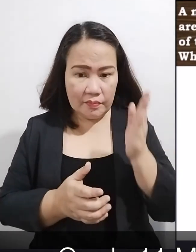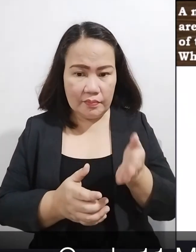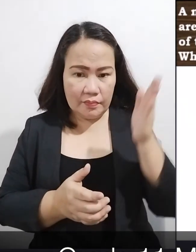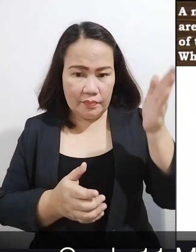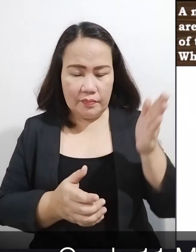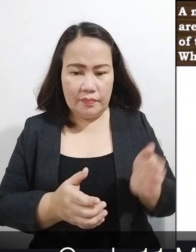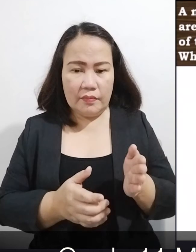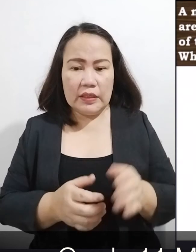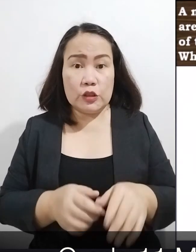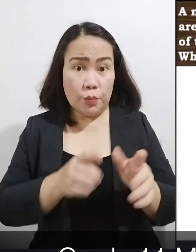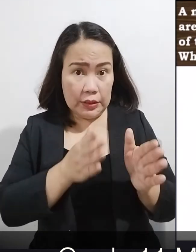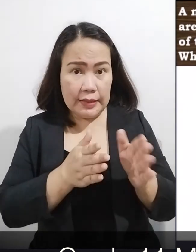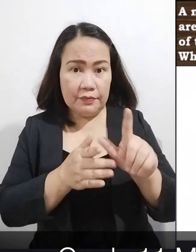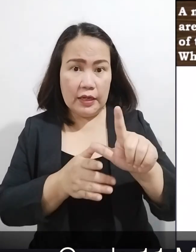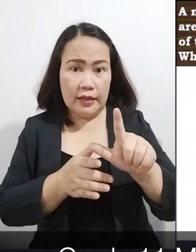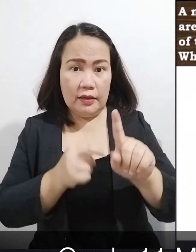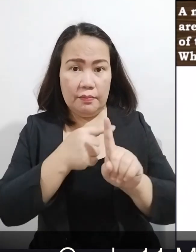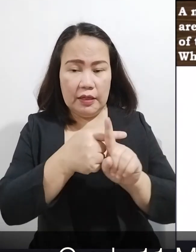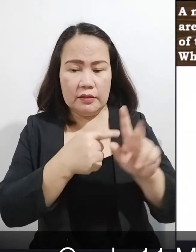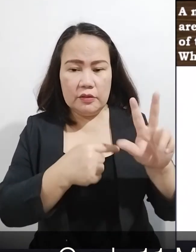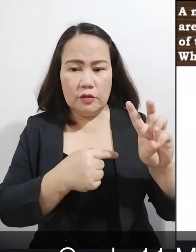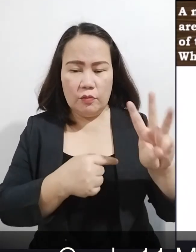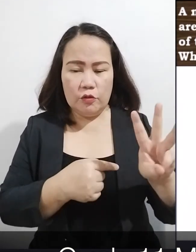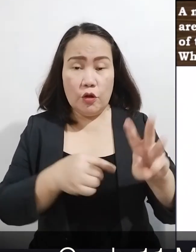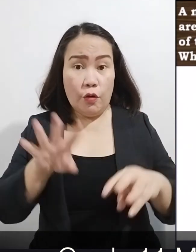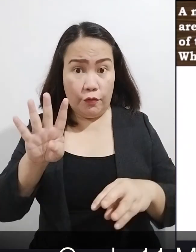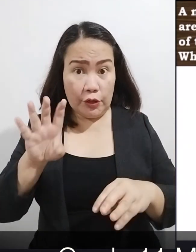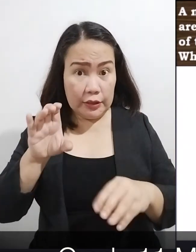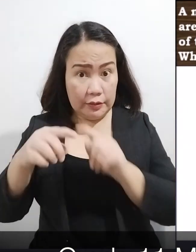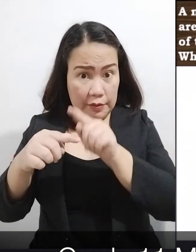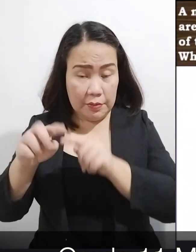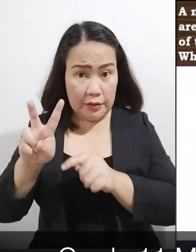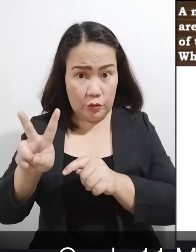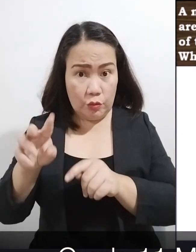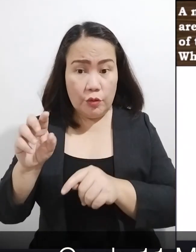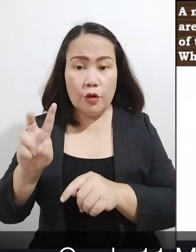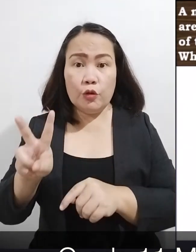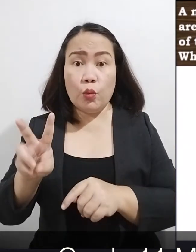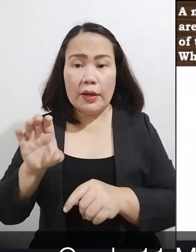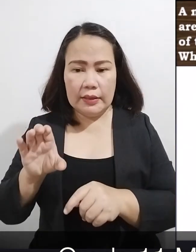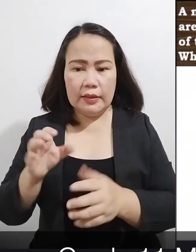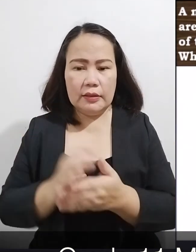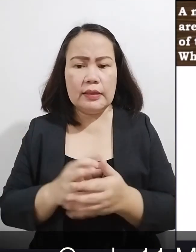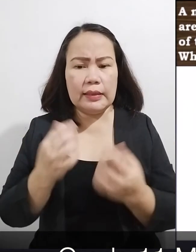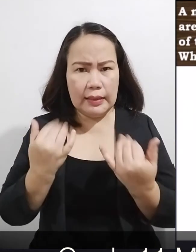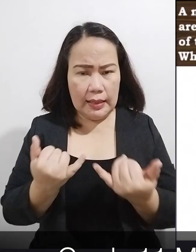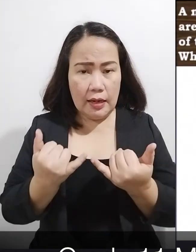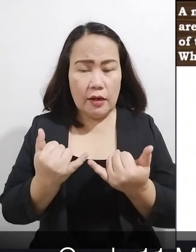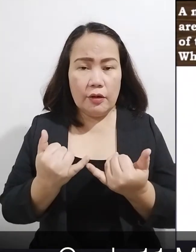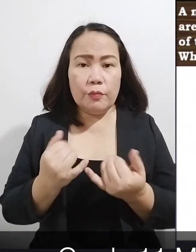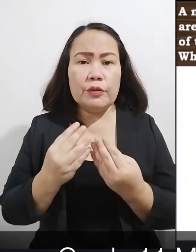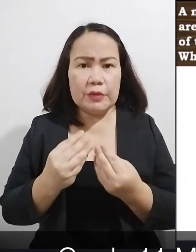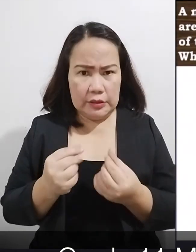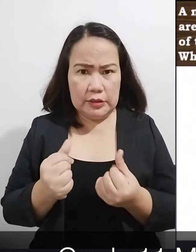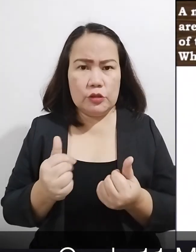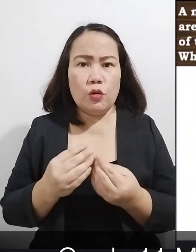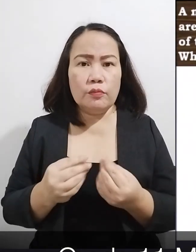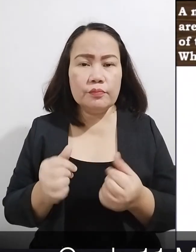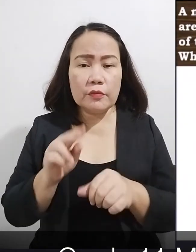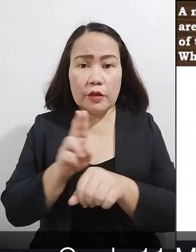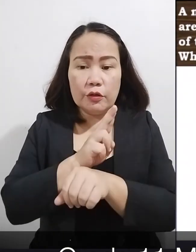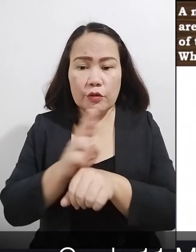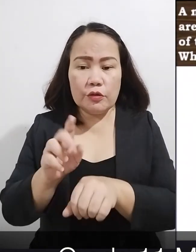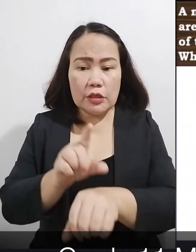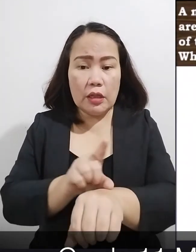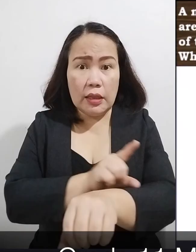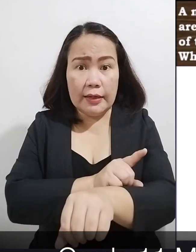L. 2W divided by 2 is W. Ngayon ay maaari nating express or isolve ang equation na ito